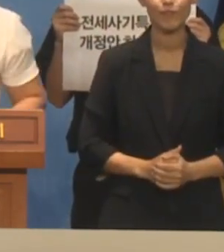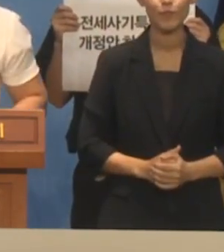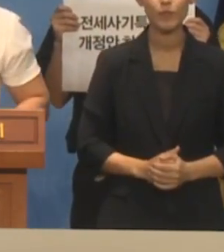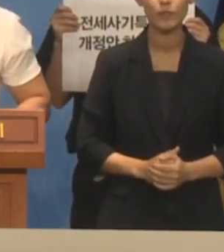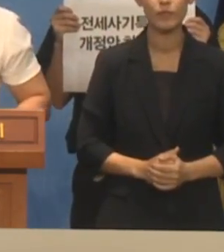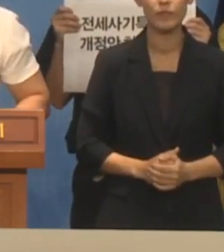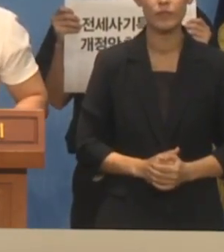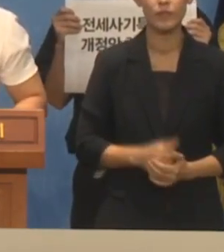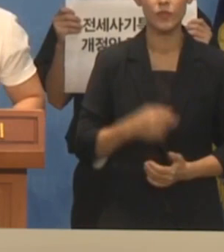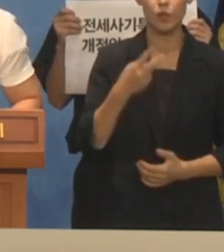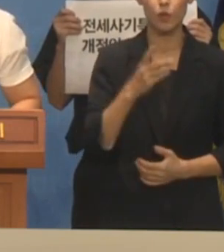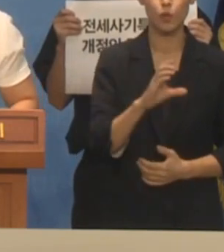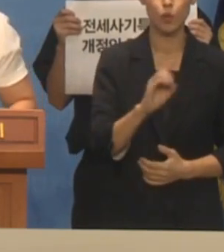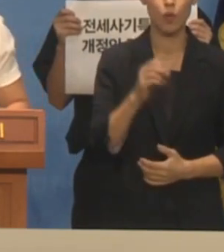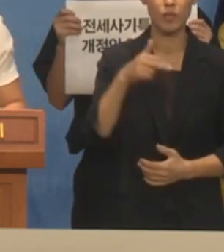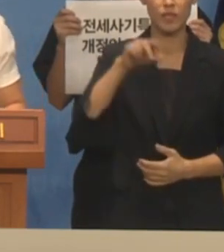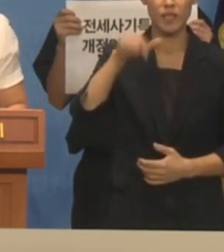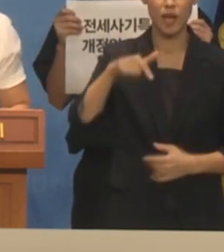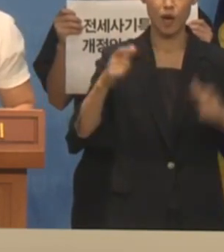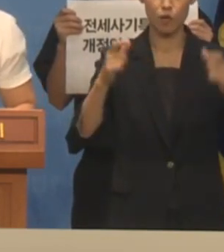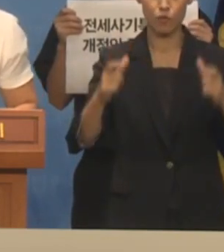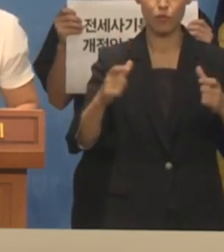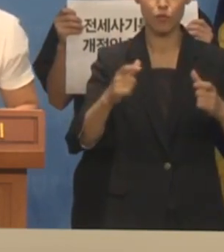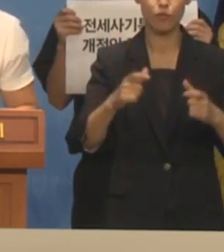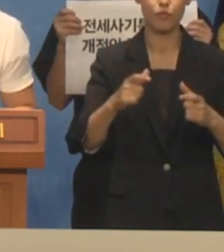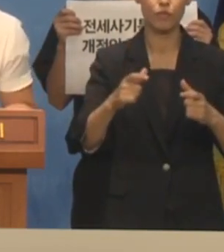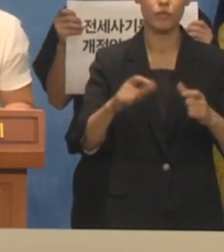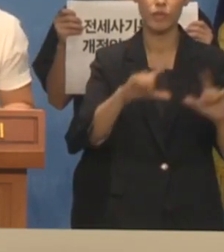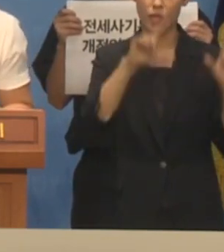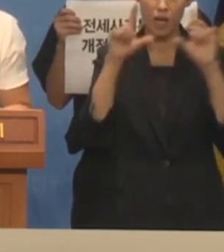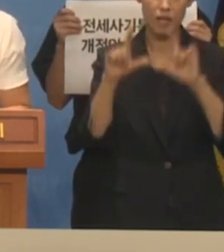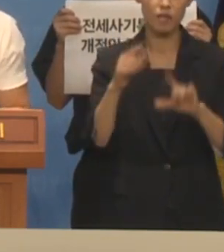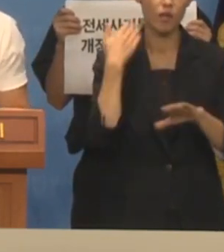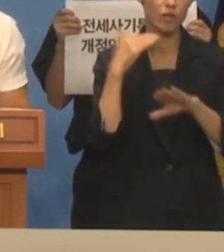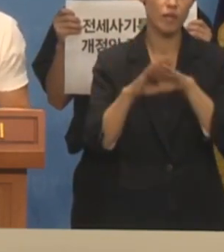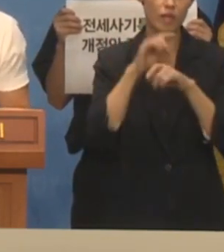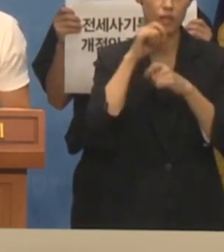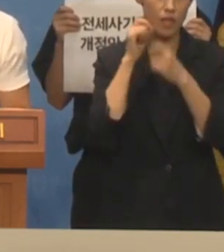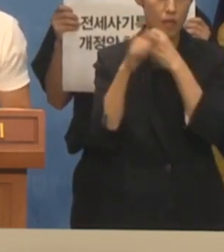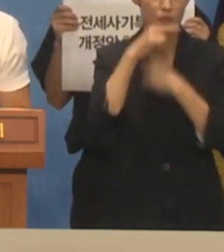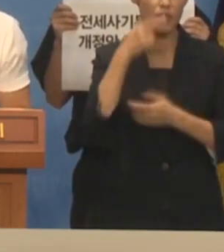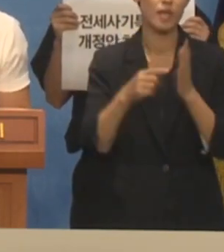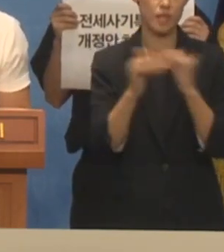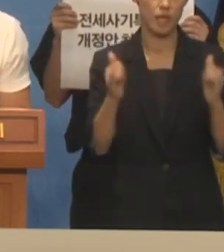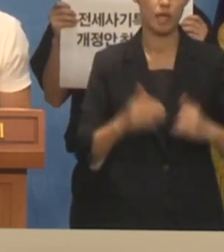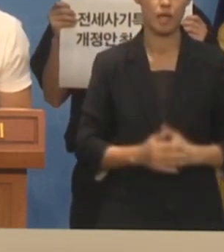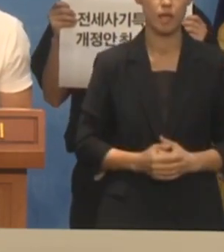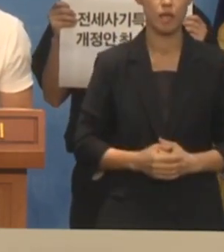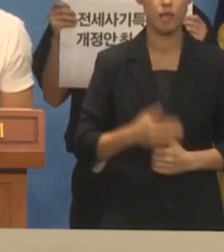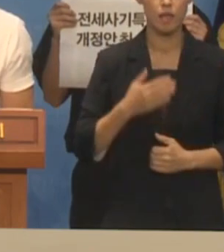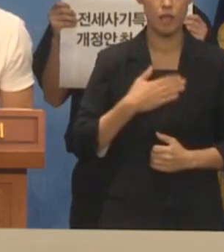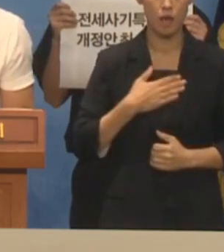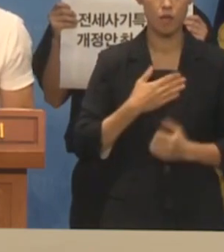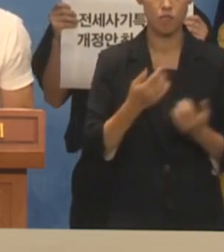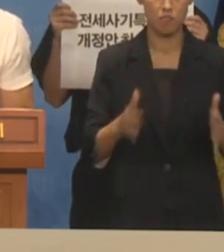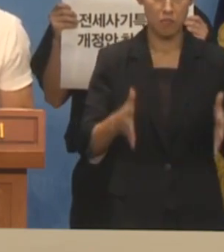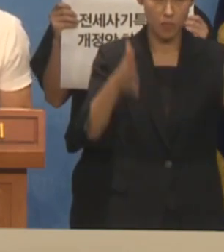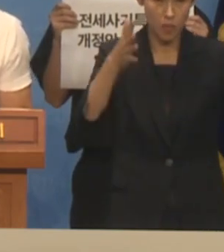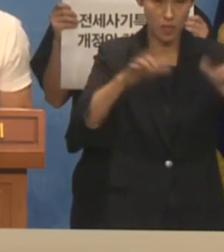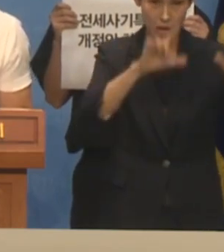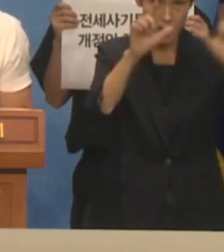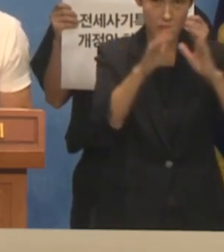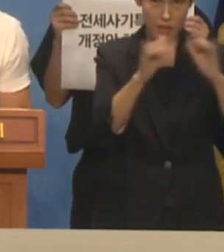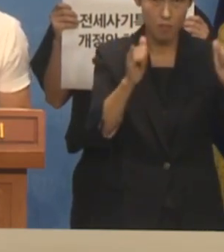저는 동작구 상도동 다중주택 전세 사기 피해자입니다. 저를 비롯한 이 건물에 살고 있는 모든 세입자들은 현재